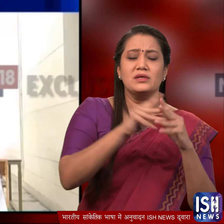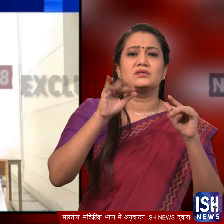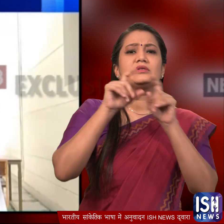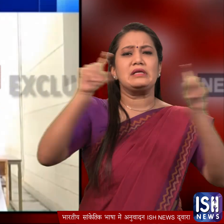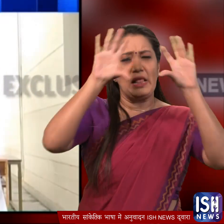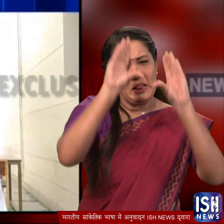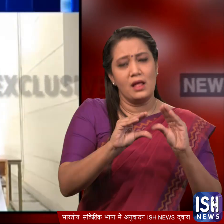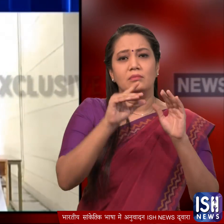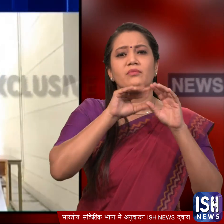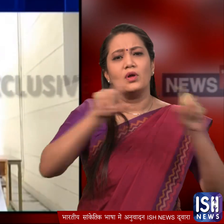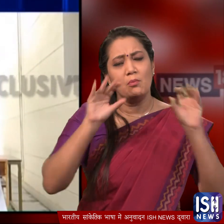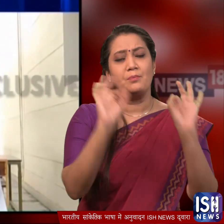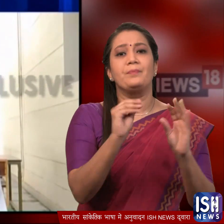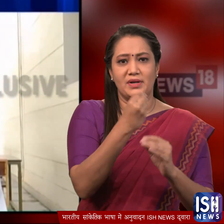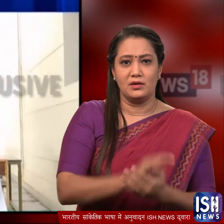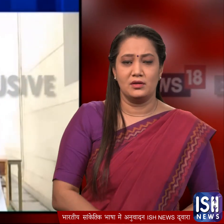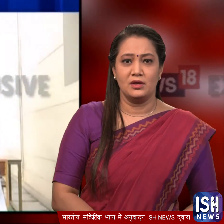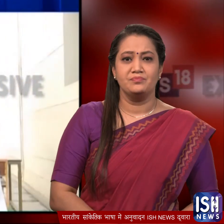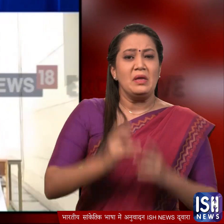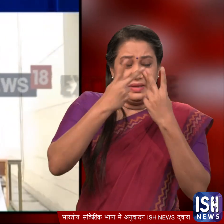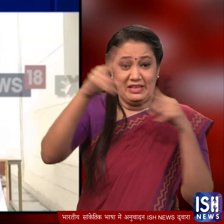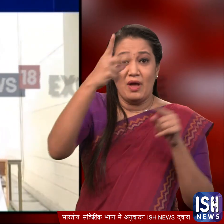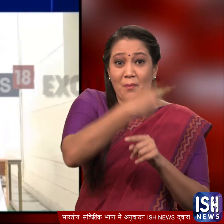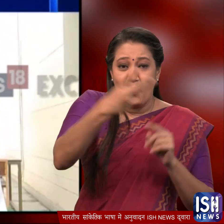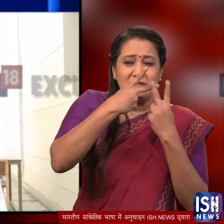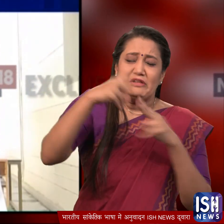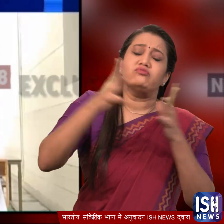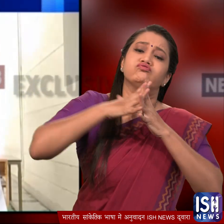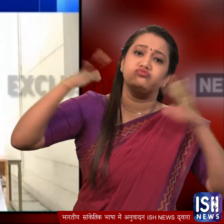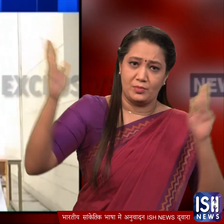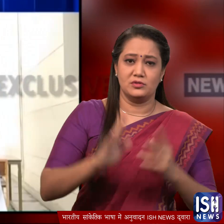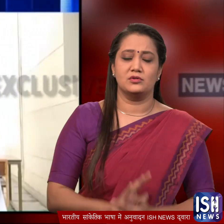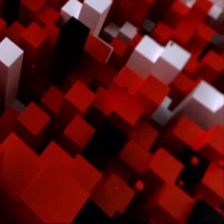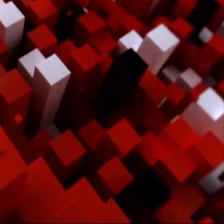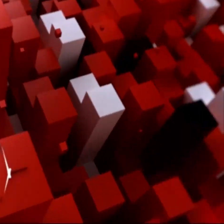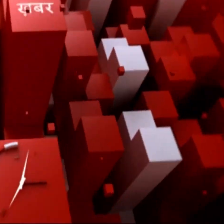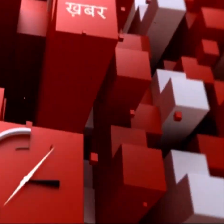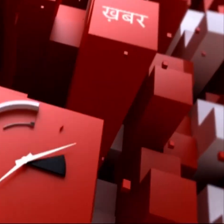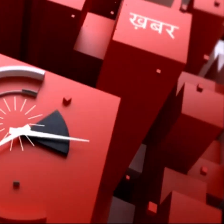दिल्ली सबसे कम प्रदूषित थी, और प्रदूषण का जो अंतर था वो काफ़ी ज़्यादा था